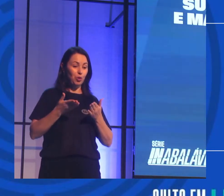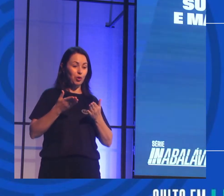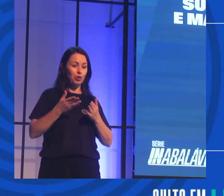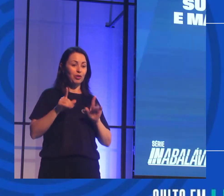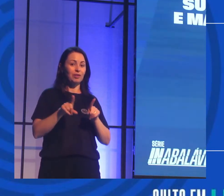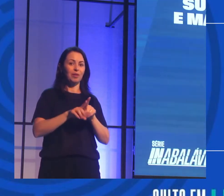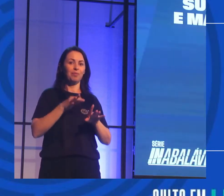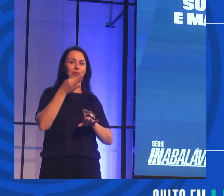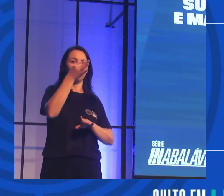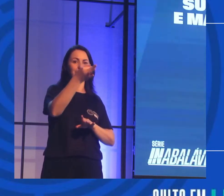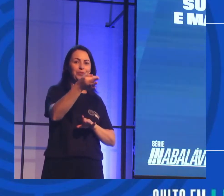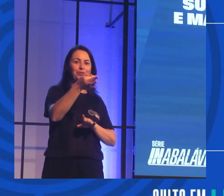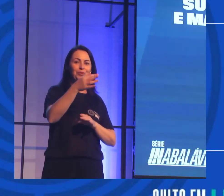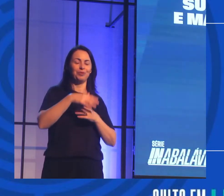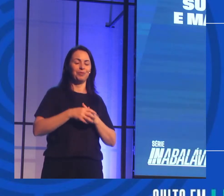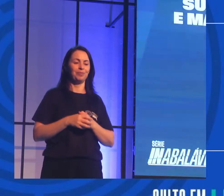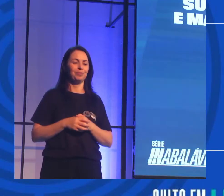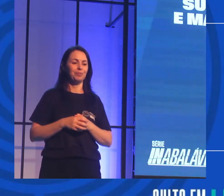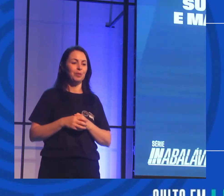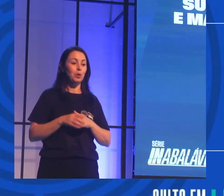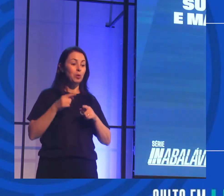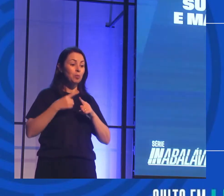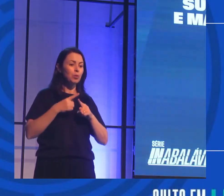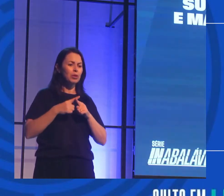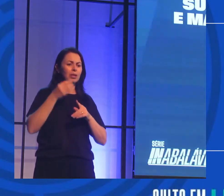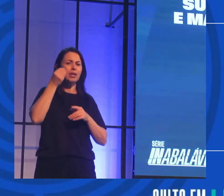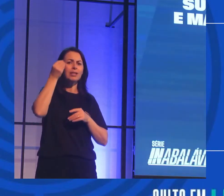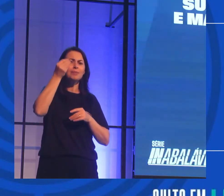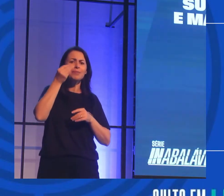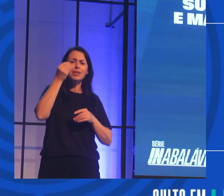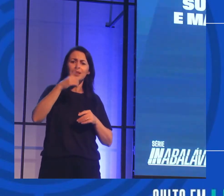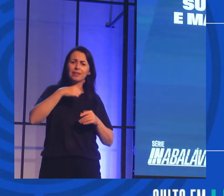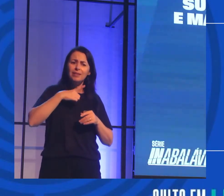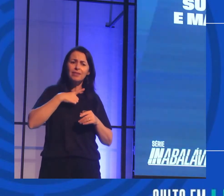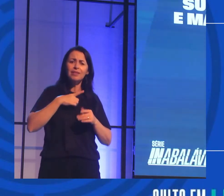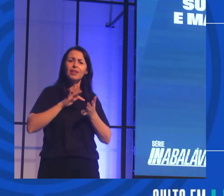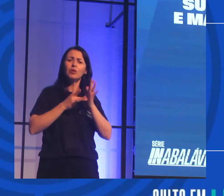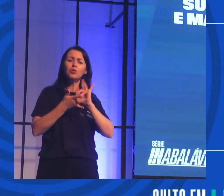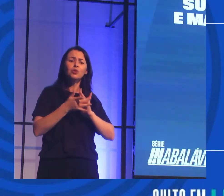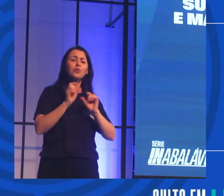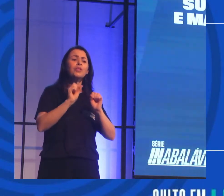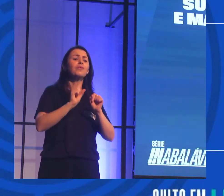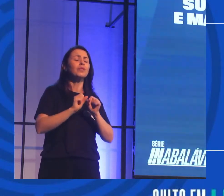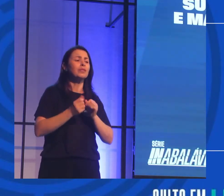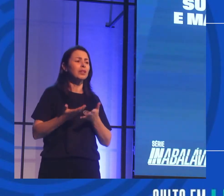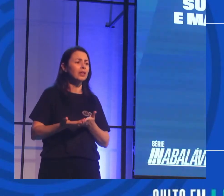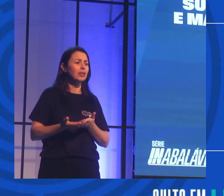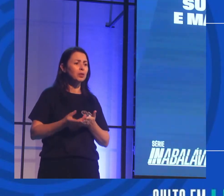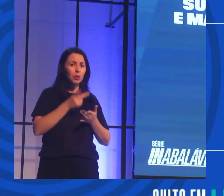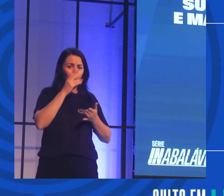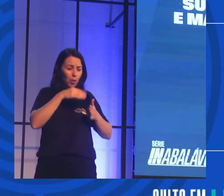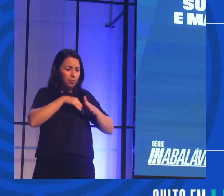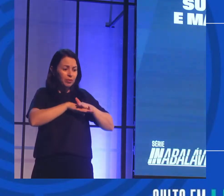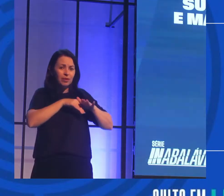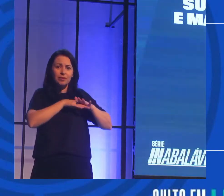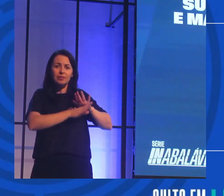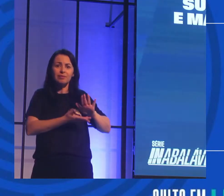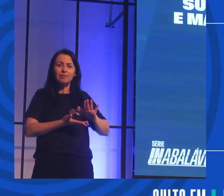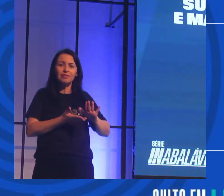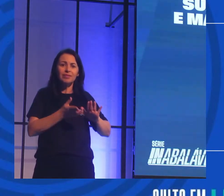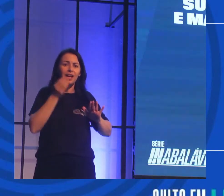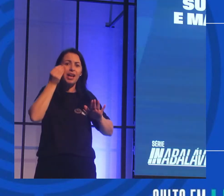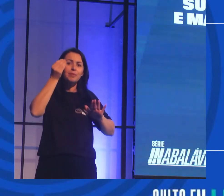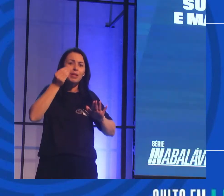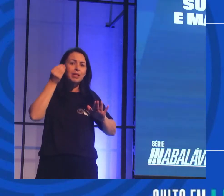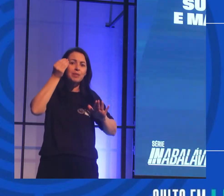a Deus. Tantas experiências que você tem com Jesus, o que você está fazendo? Está botando no bolso, esperando um galardão no